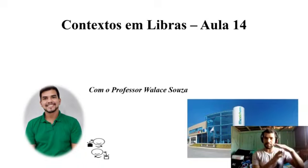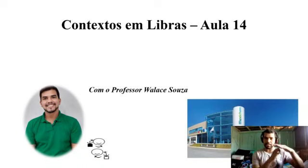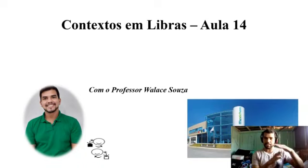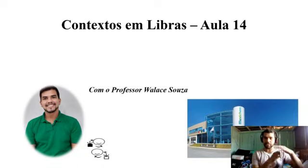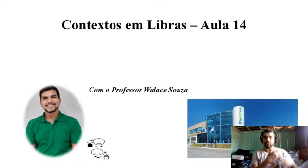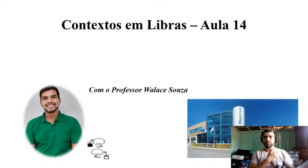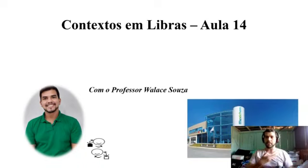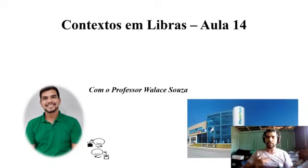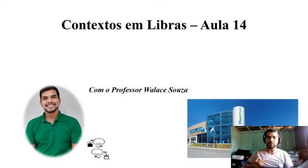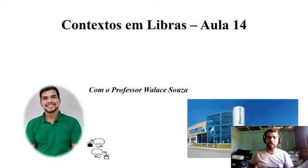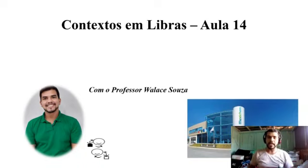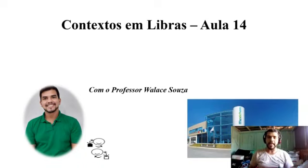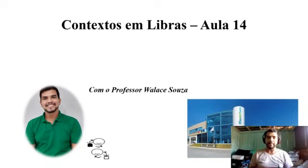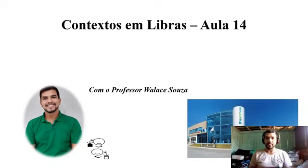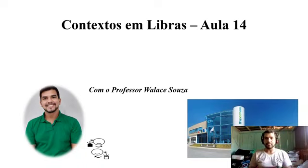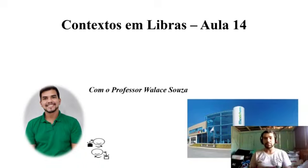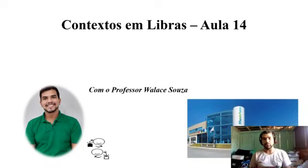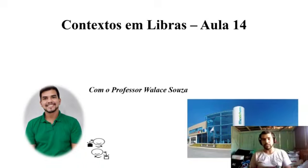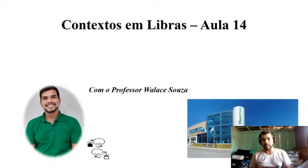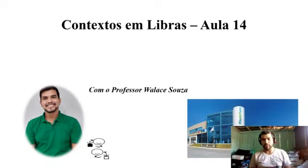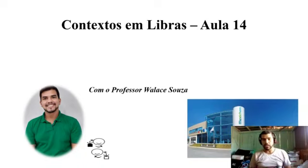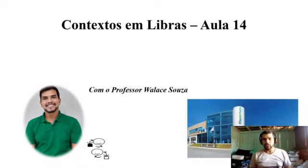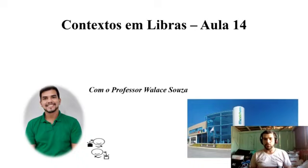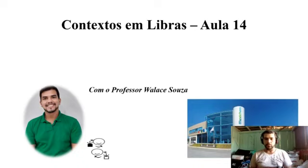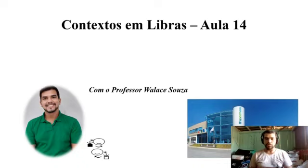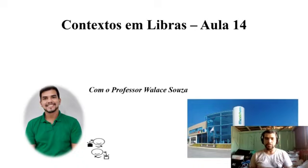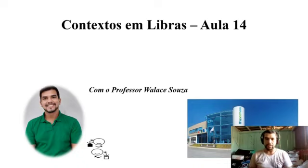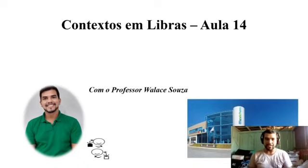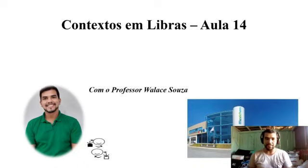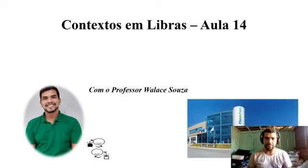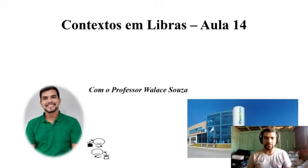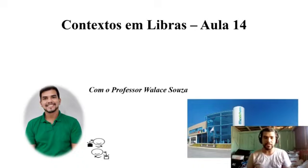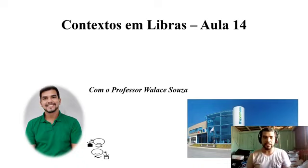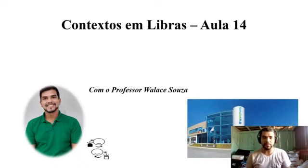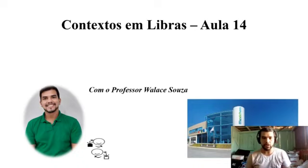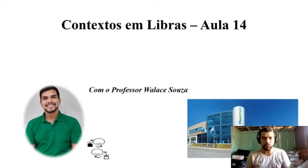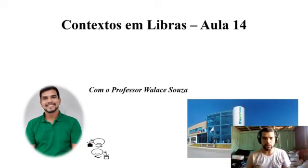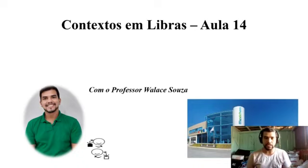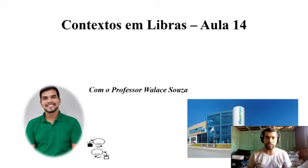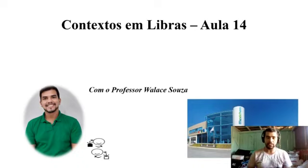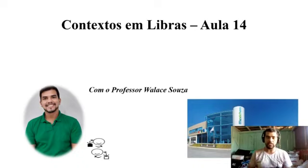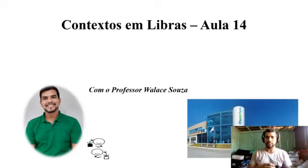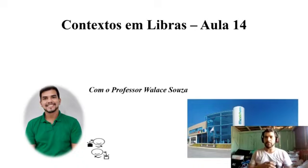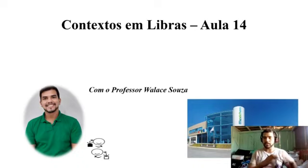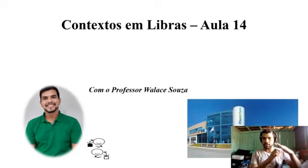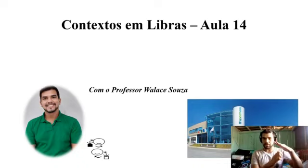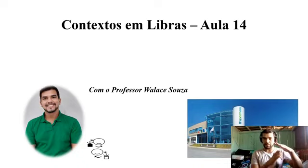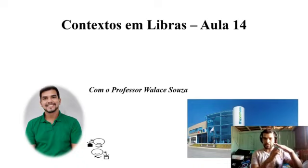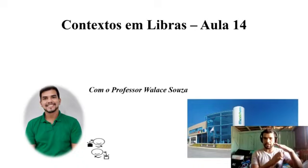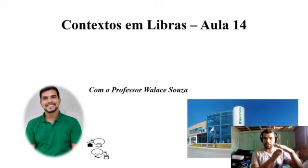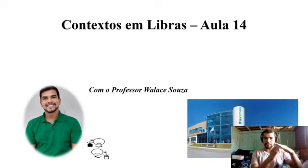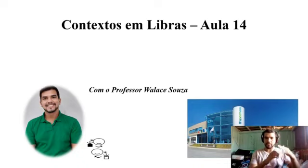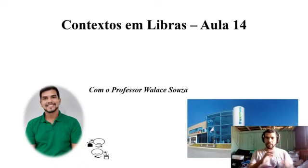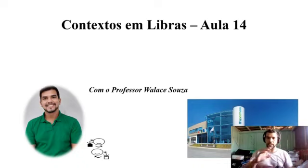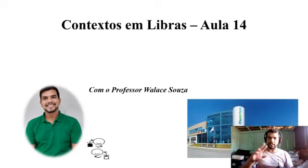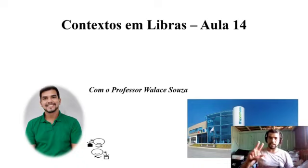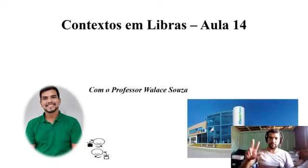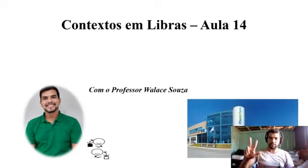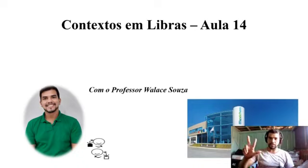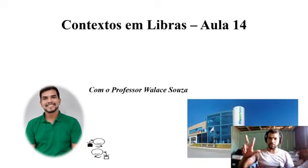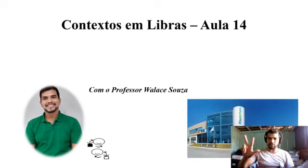Então, empresa, governo, é empresa pública. Se fosse uma empresa privada, particular, seria empresa,